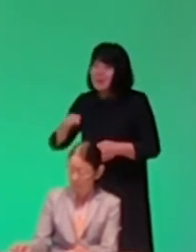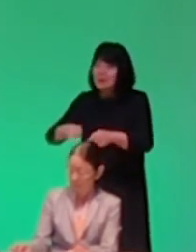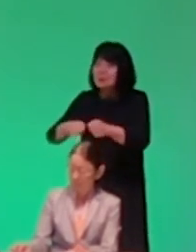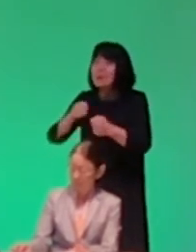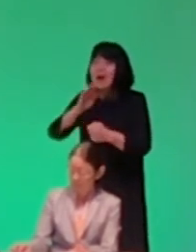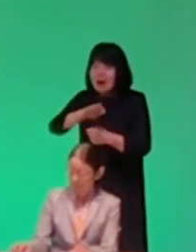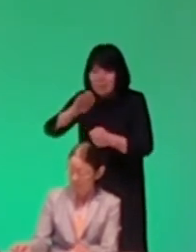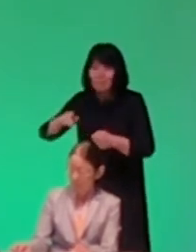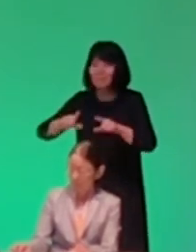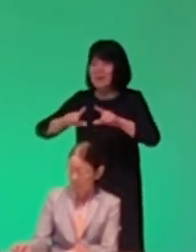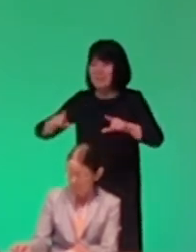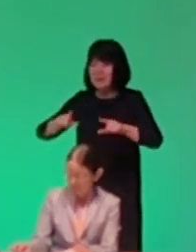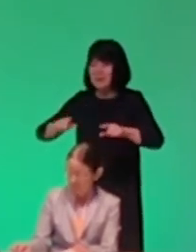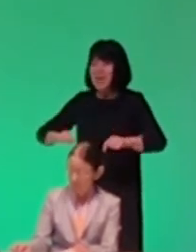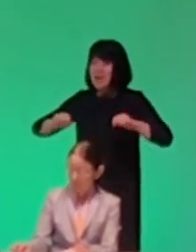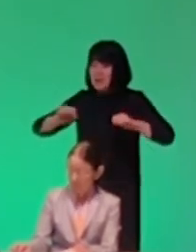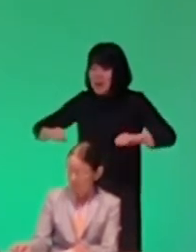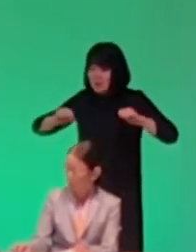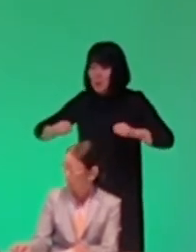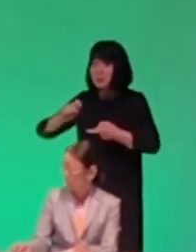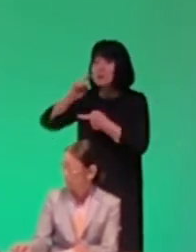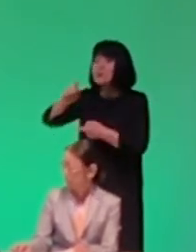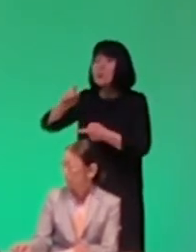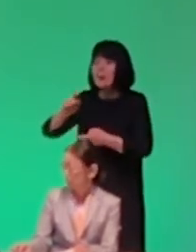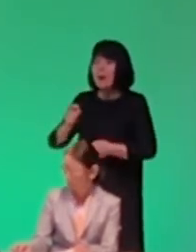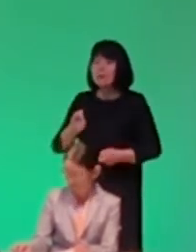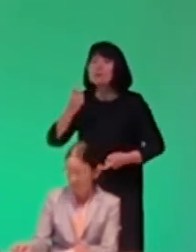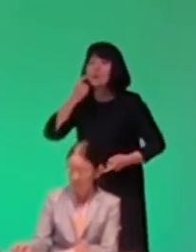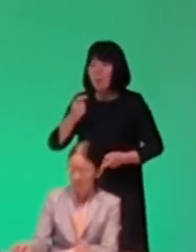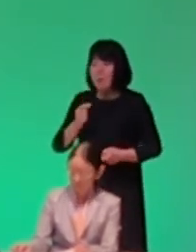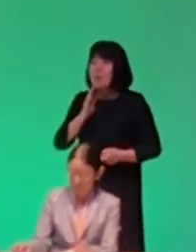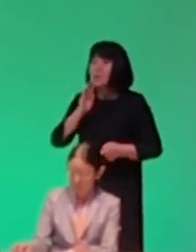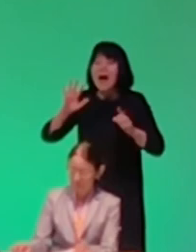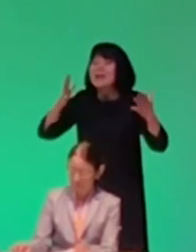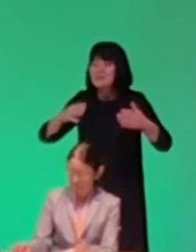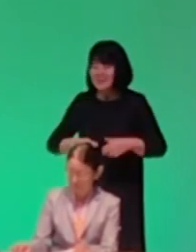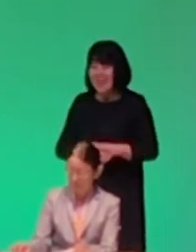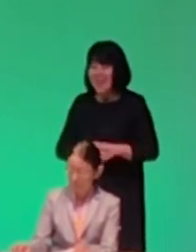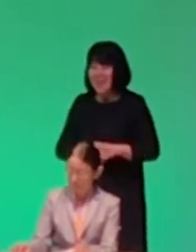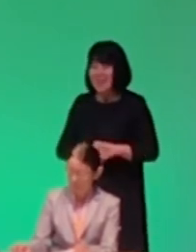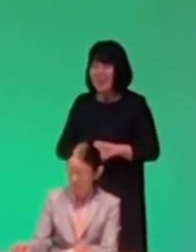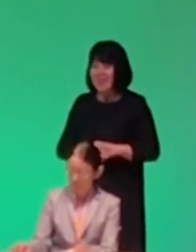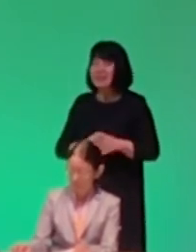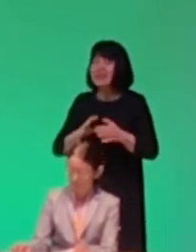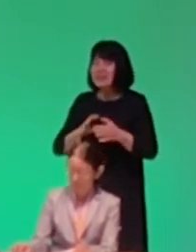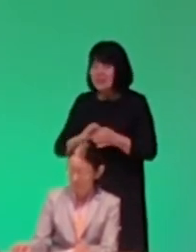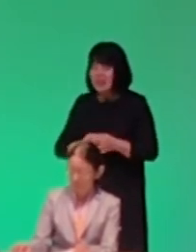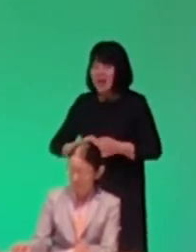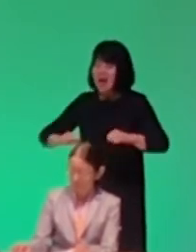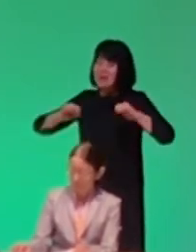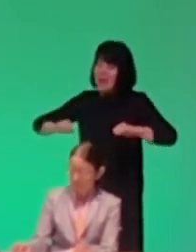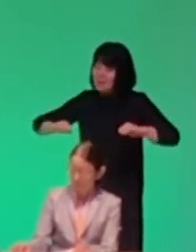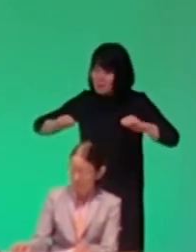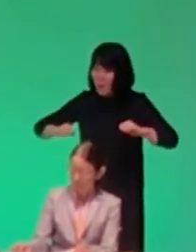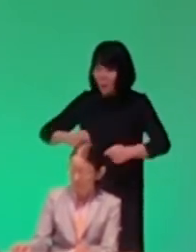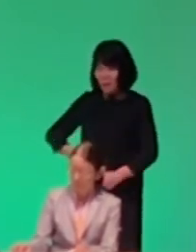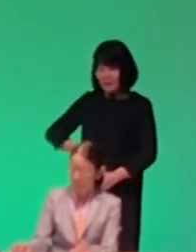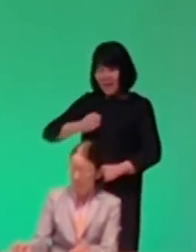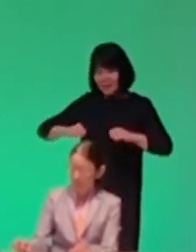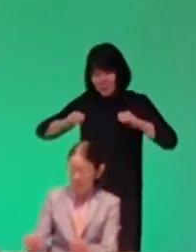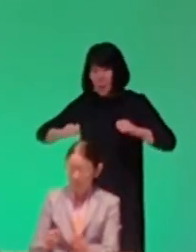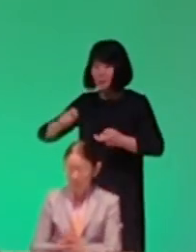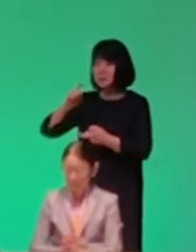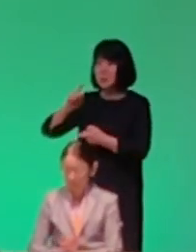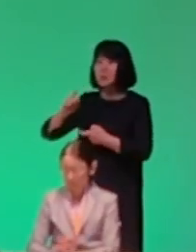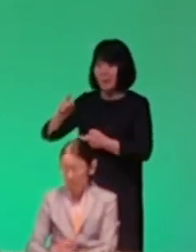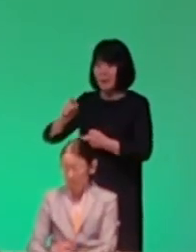ている人たちなんです。健常なんていう言葉はこれは嘘です。ありえないんです。だから堅調っていうなんかありえない